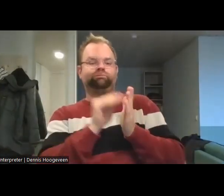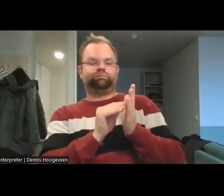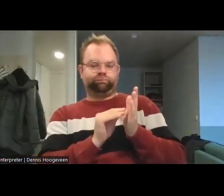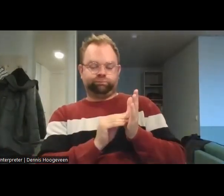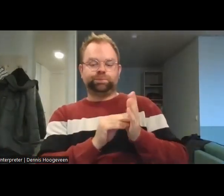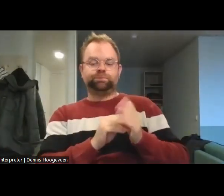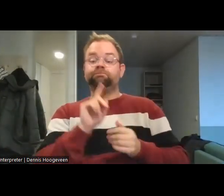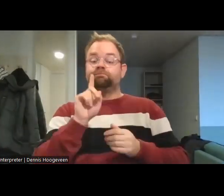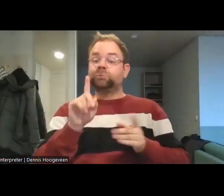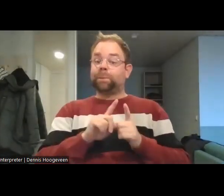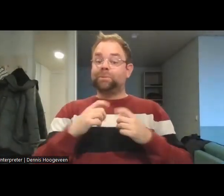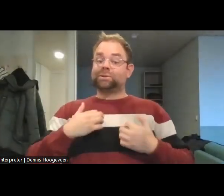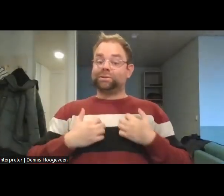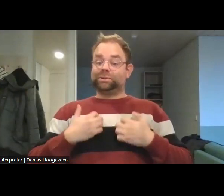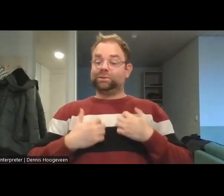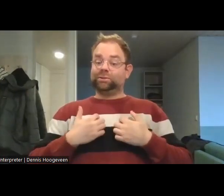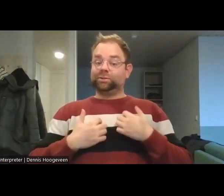Il y aura beaucoup